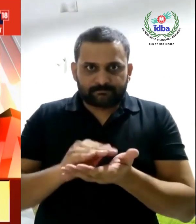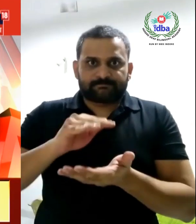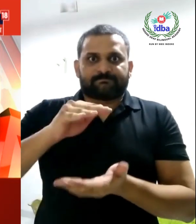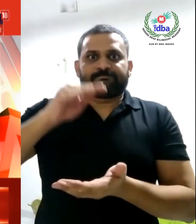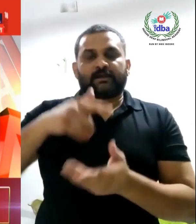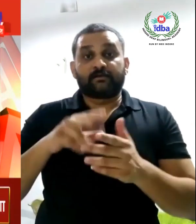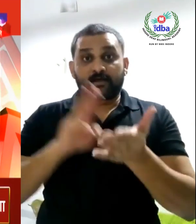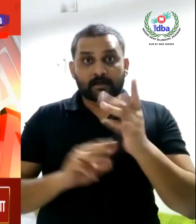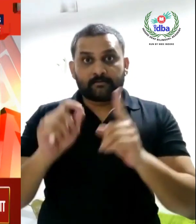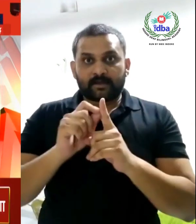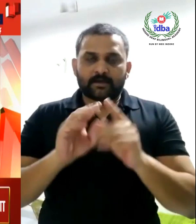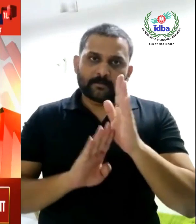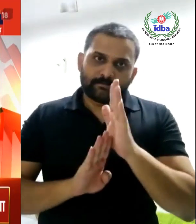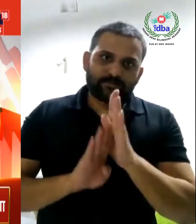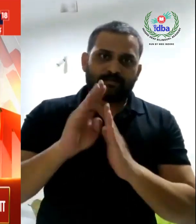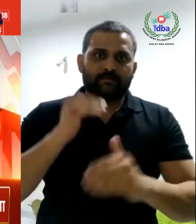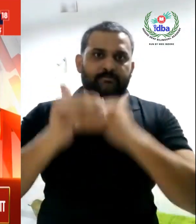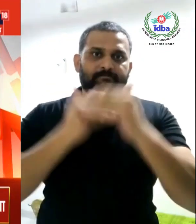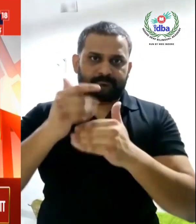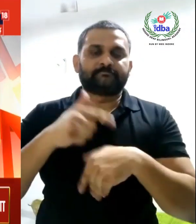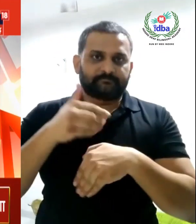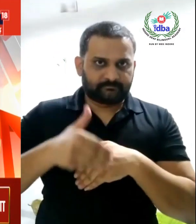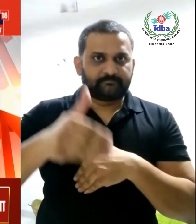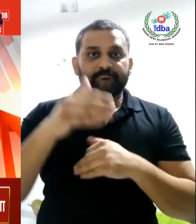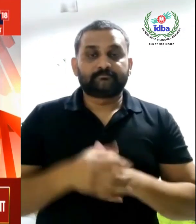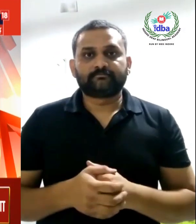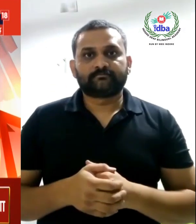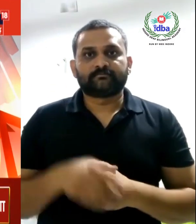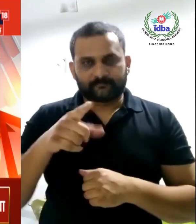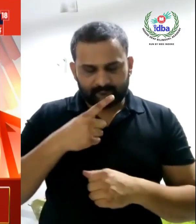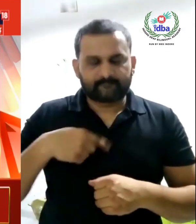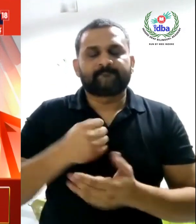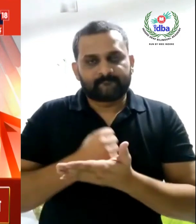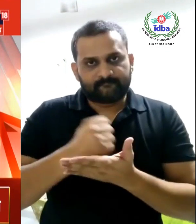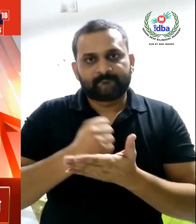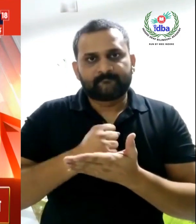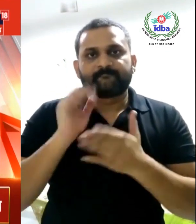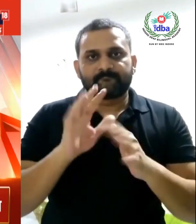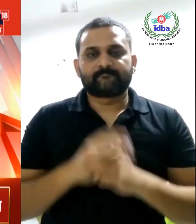आगे और बढ़ाएंगे। इसी के लिए प्रयास किए गए।